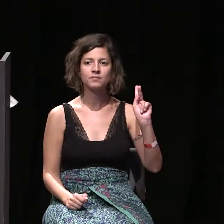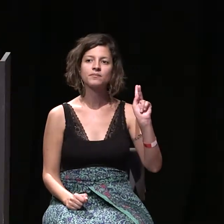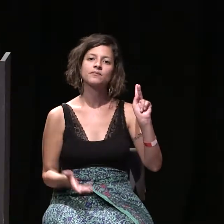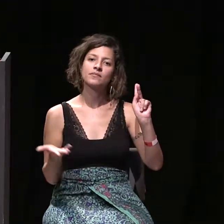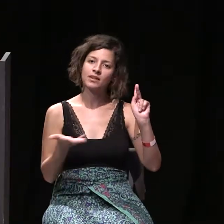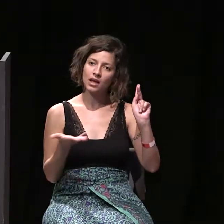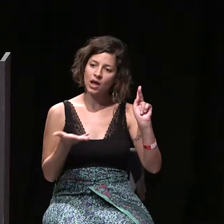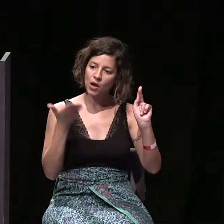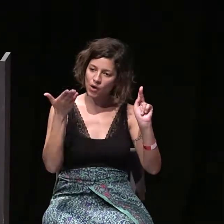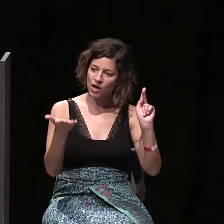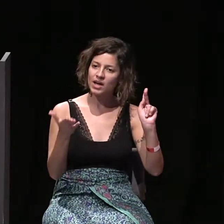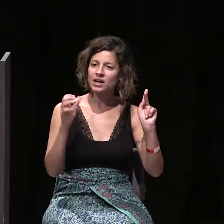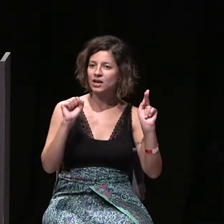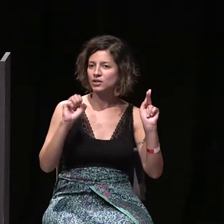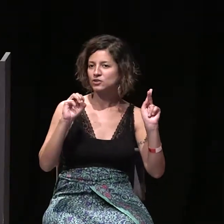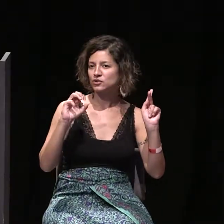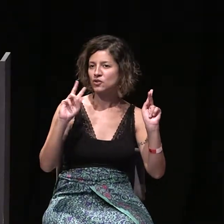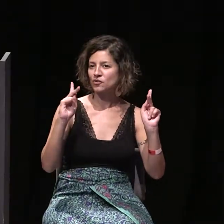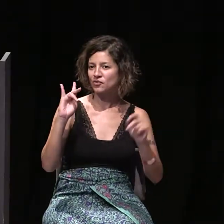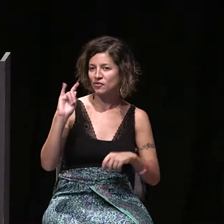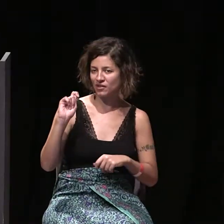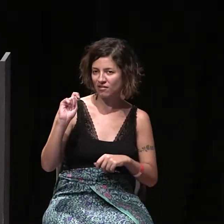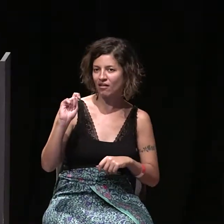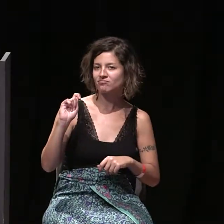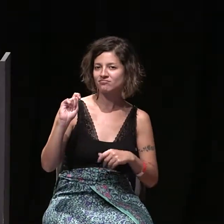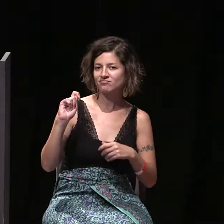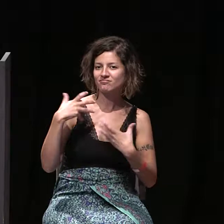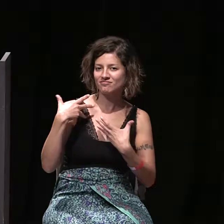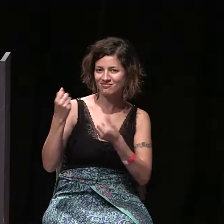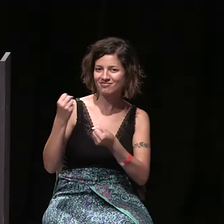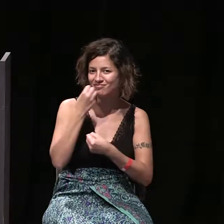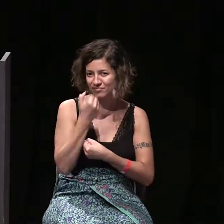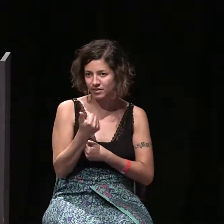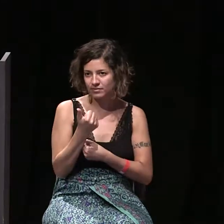agora a nossa querida Sofia, que tem nos recepcionado muito bem.